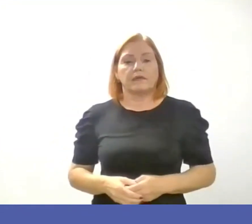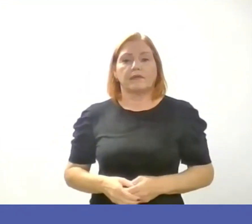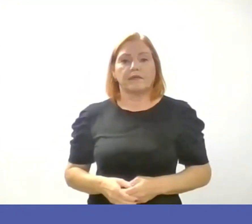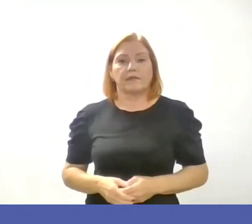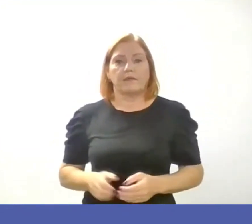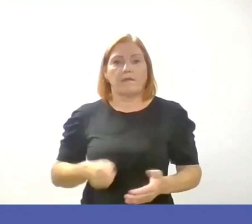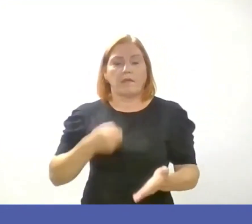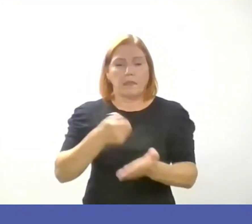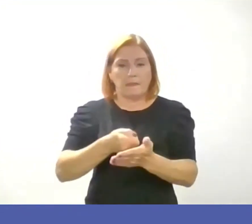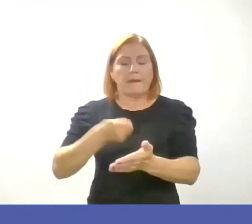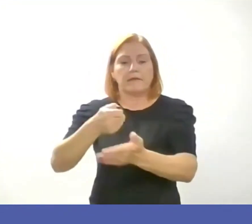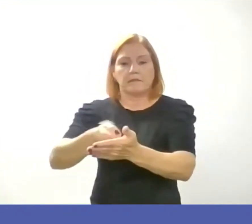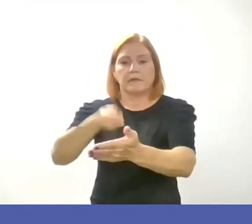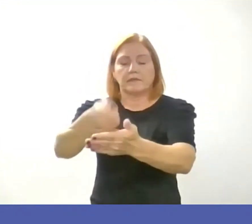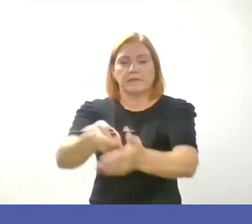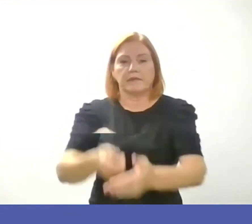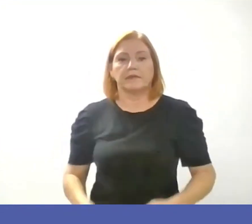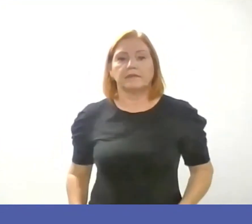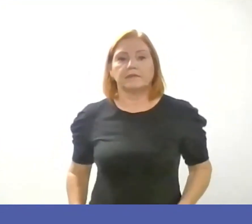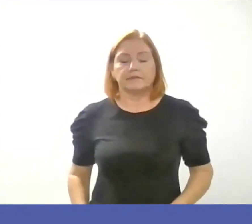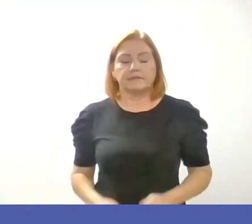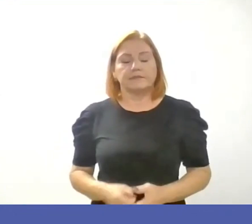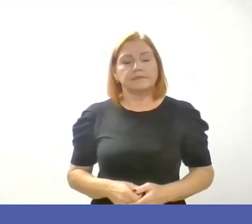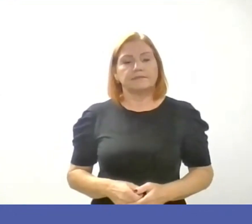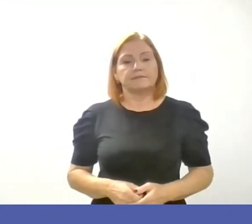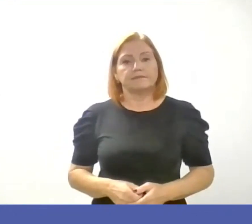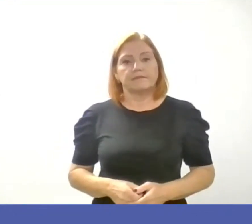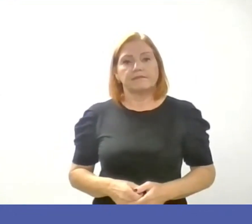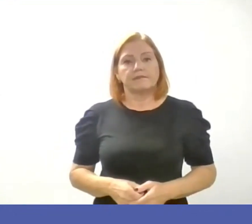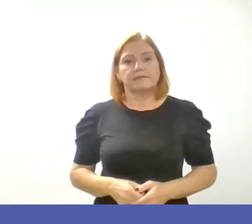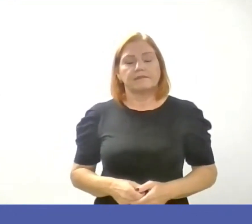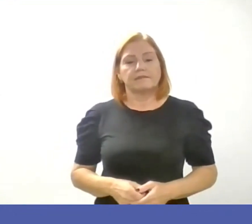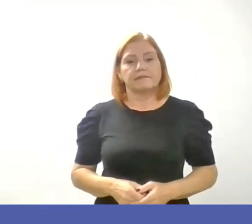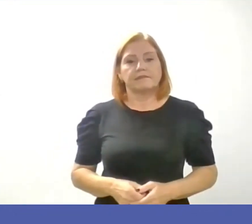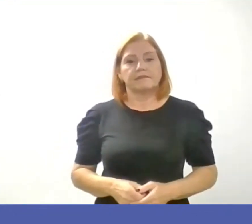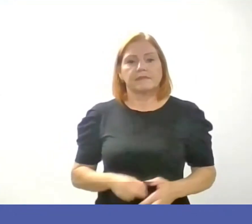Então vamos lá. Aqui está o nosso encargo principal.